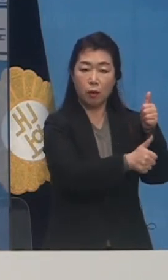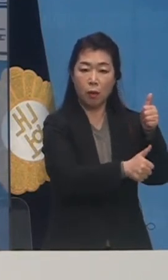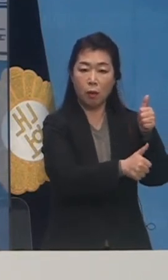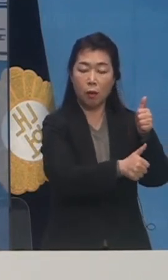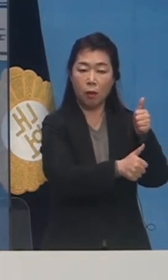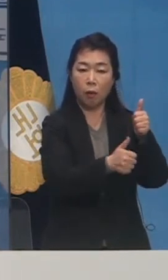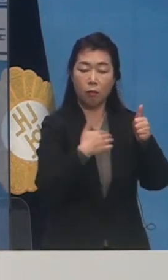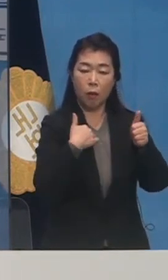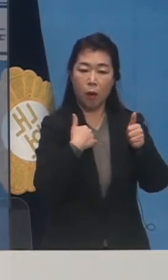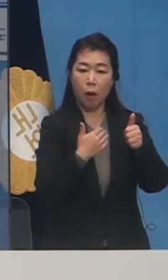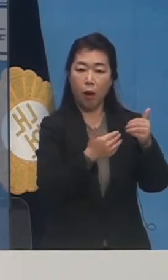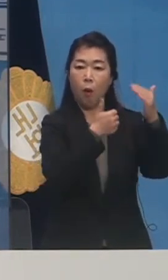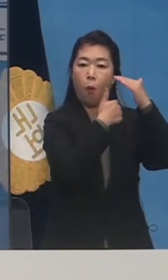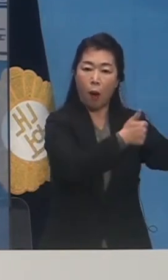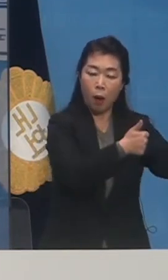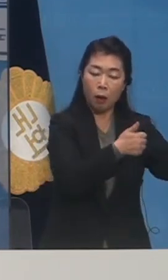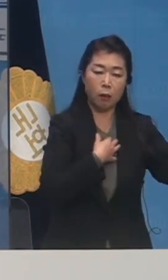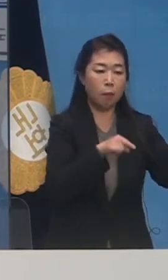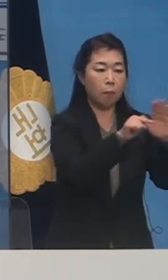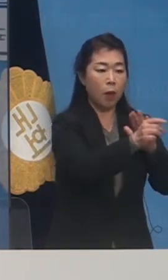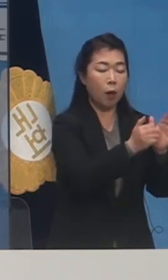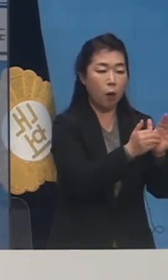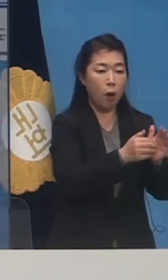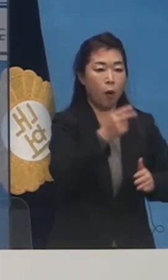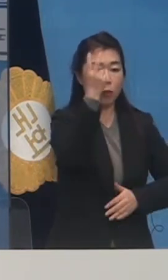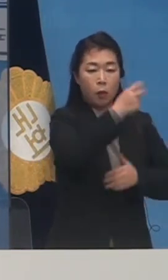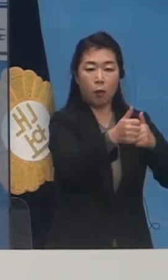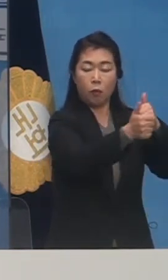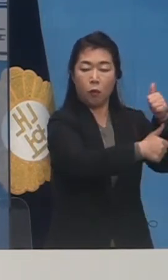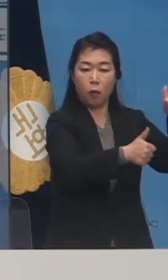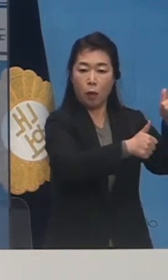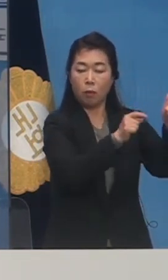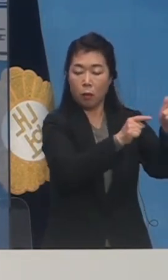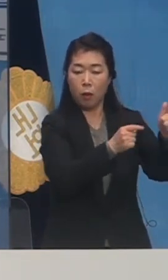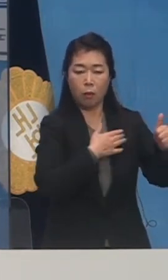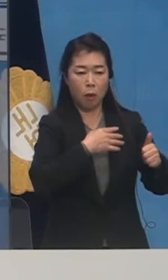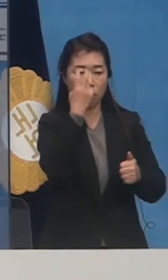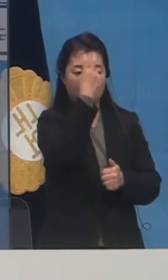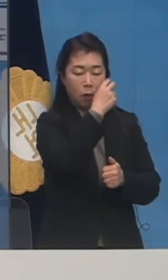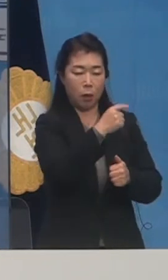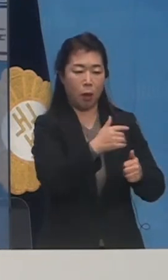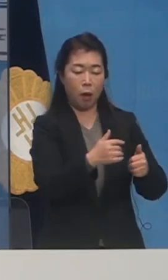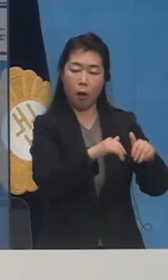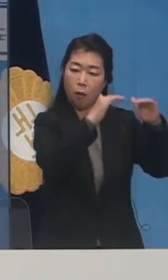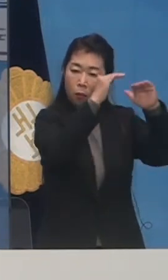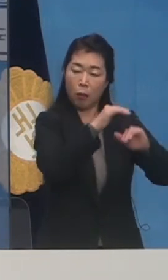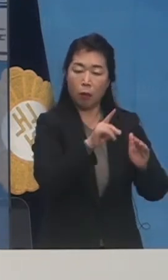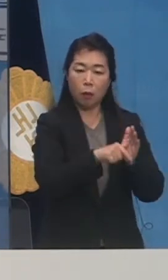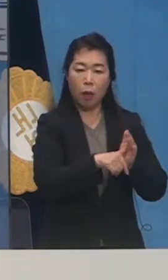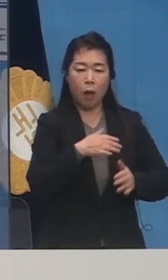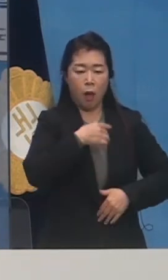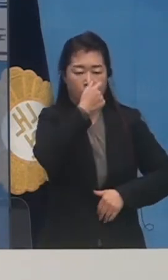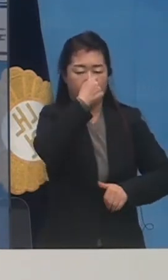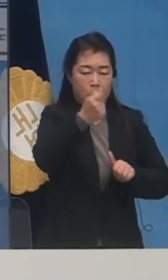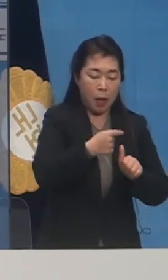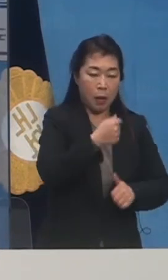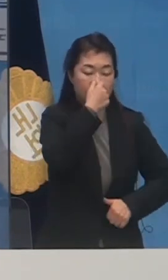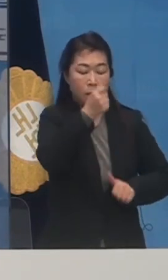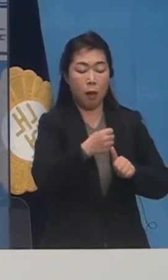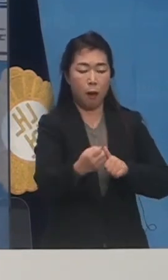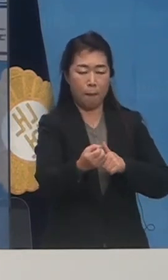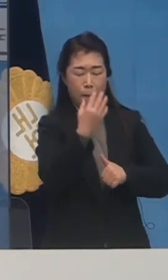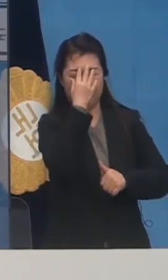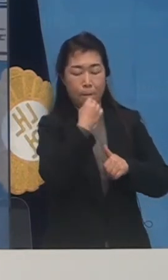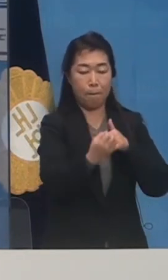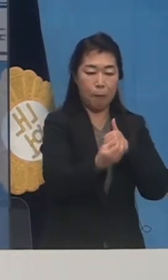고충처리위원회에 오라고 해서 갔고 조사위원들로부터 조사받는 과정에서 엄청난 모욕감을